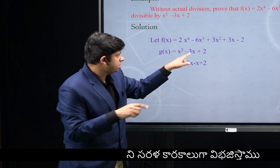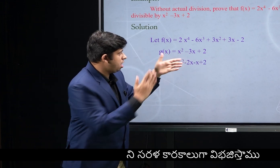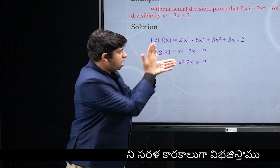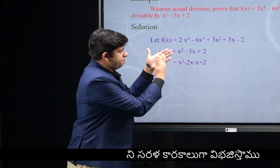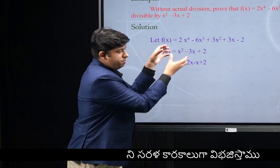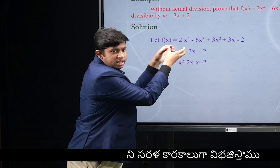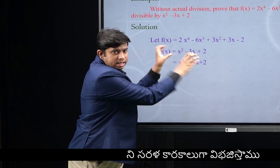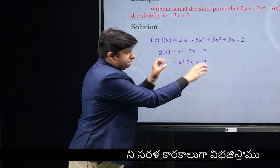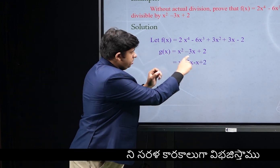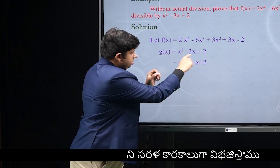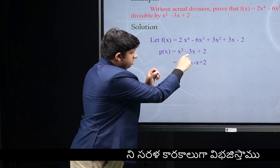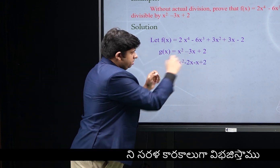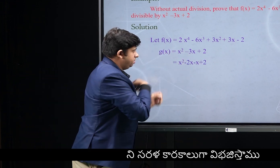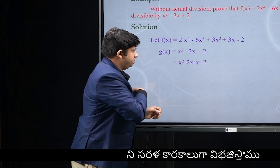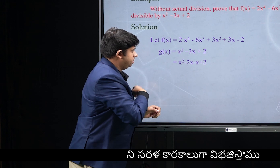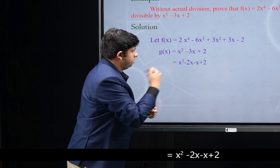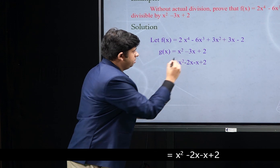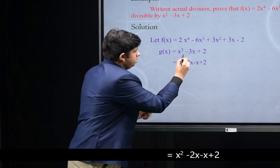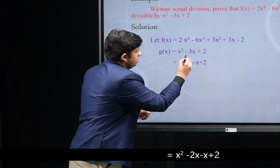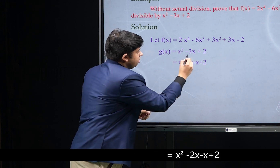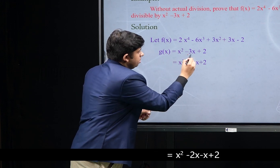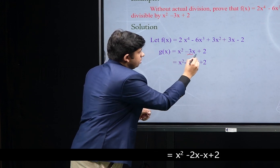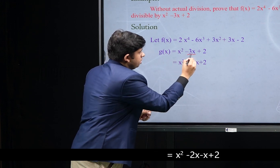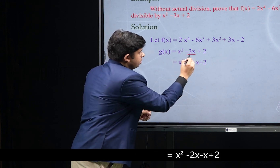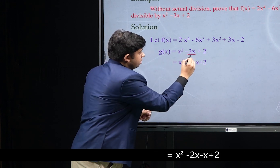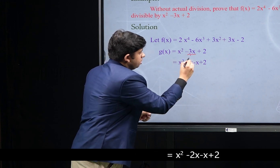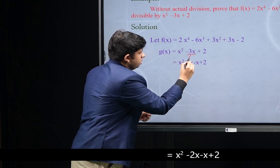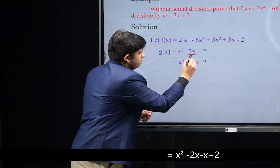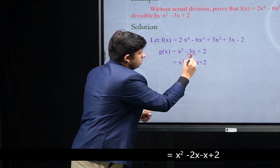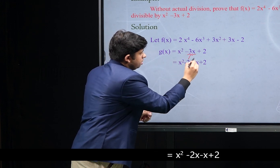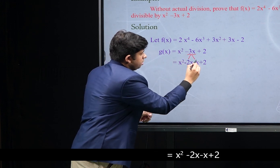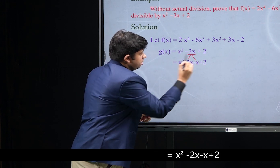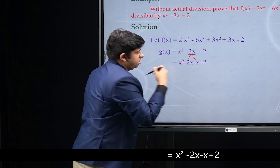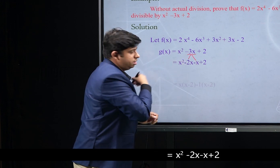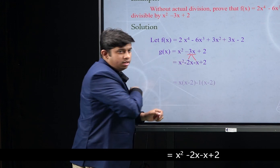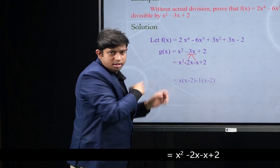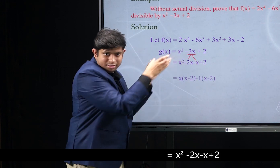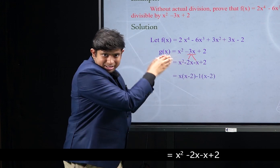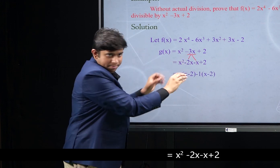కారకాలుగా విభజిస్తాము. x స్క్వేర్ మైనస్ 2x మైనస్ x ప్లస్ 2,